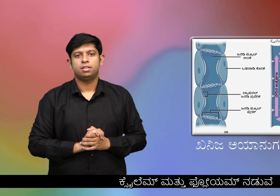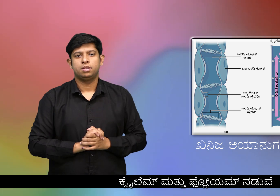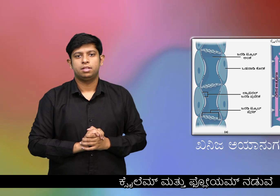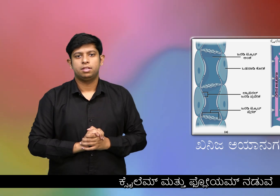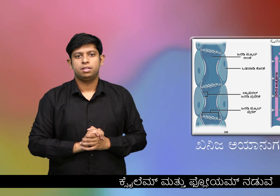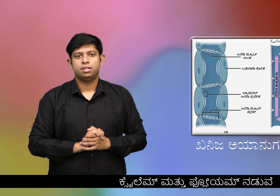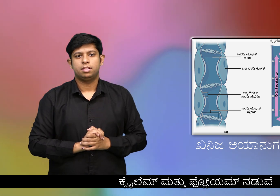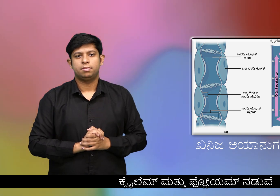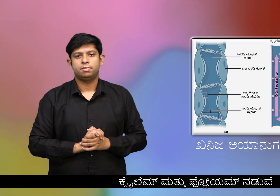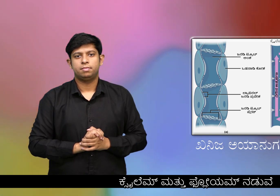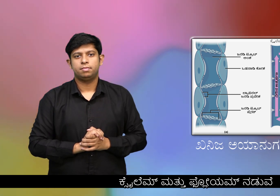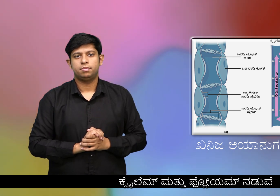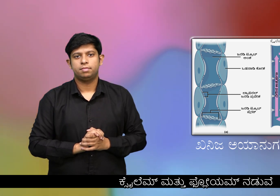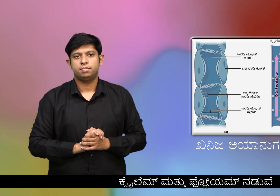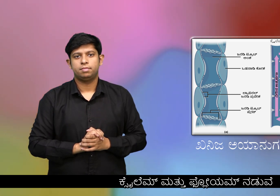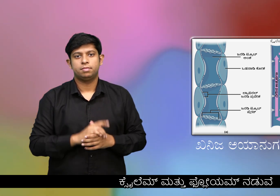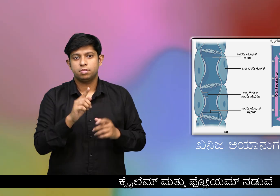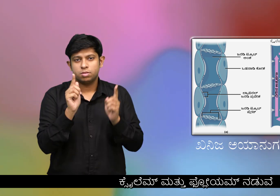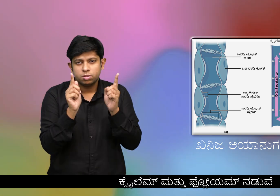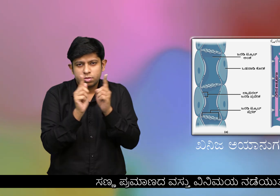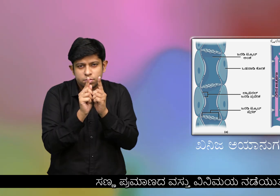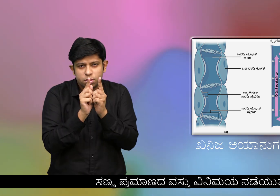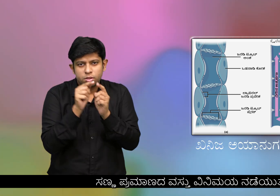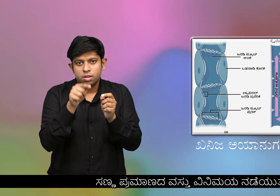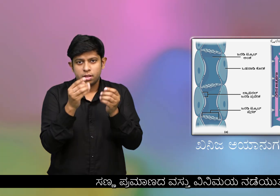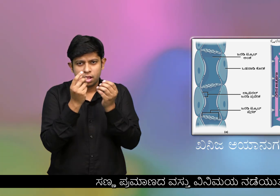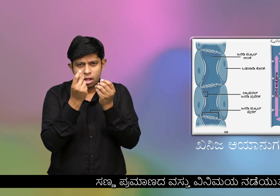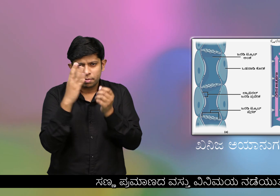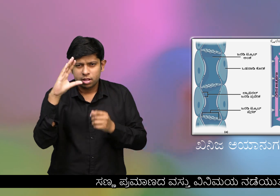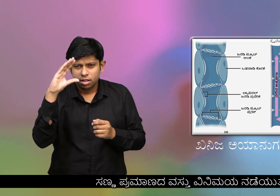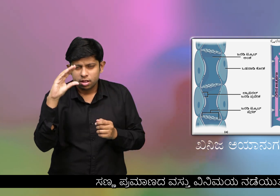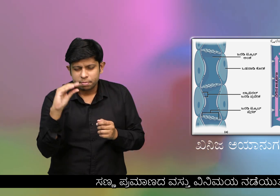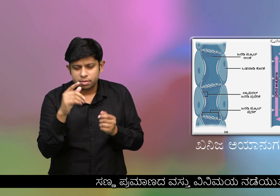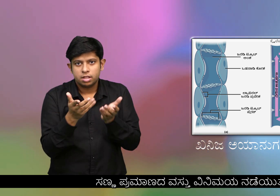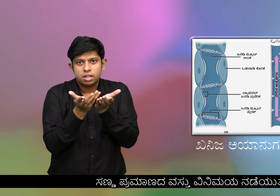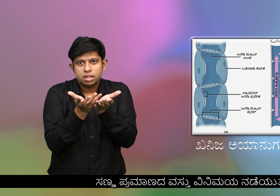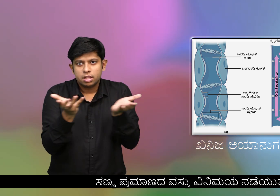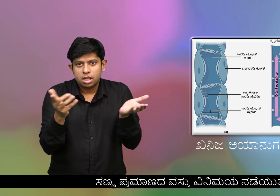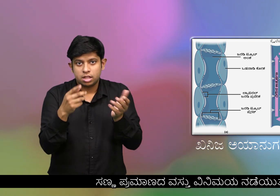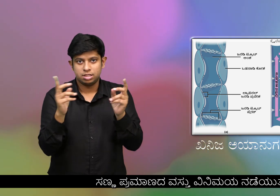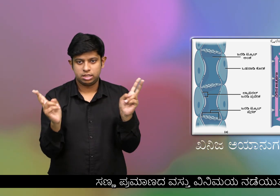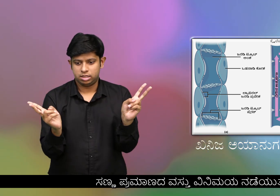ಕಸೈಲಮ್ ಮತ್ತು ಫ್ಲೋಯಂ ನಡುವೆ ಸಣ್ಣ ಪ್ರಮಾಣದ ವಸ್ತು ವಿನಿಮಯ ನಡೆಯುತ್ತದೆ.